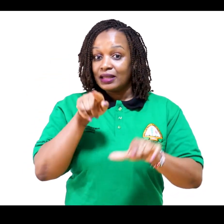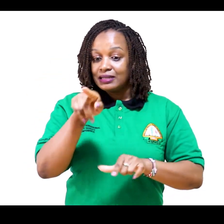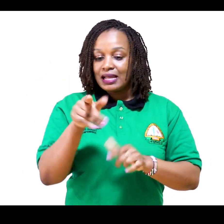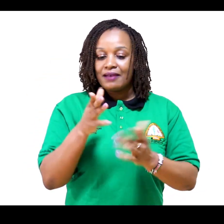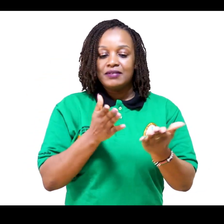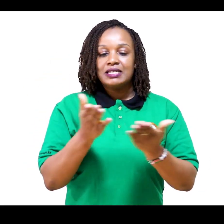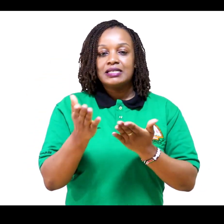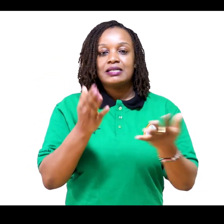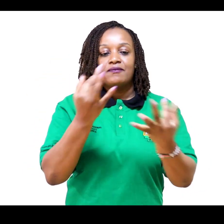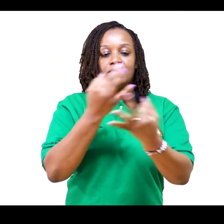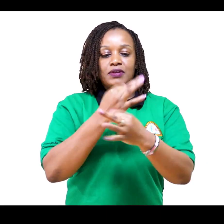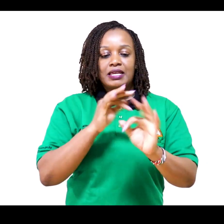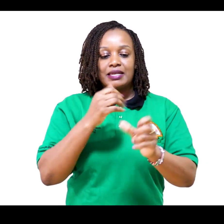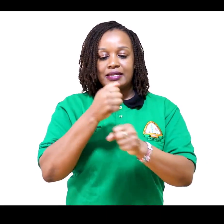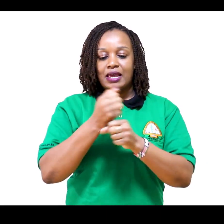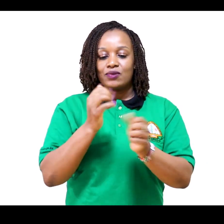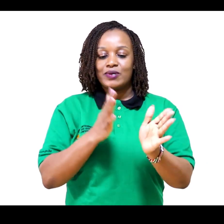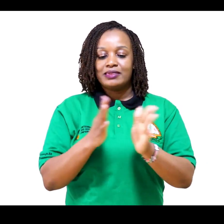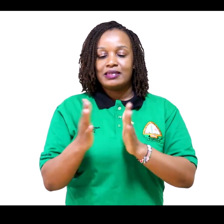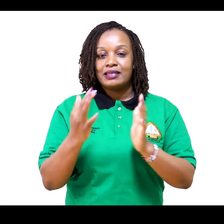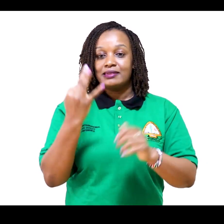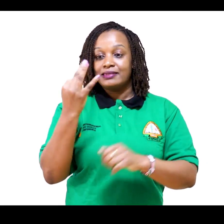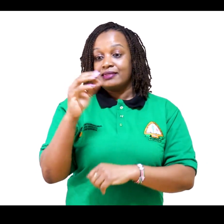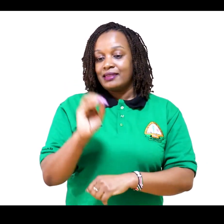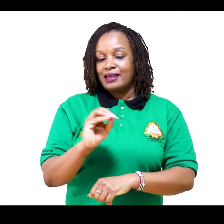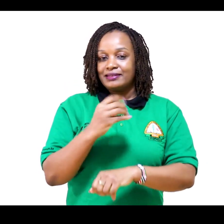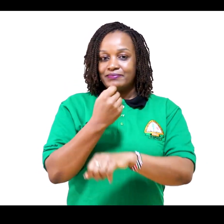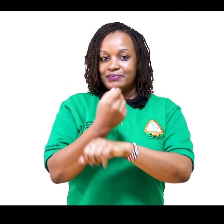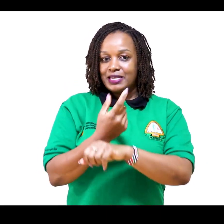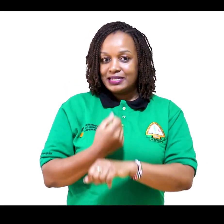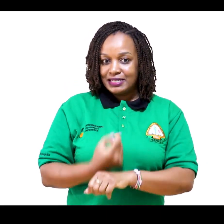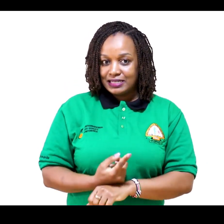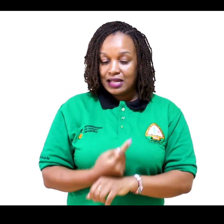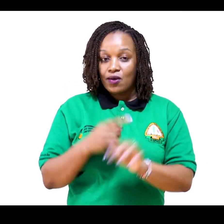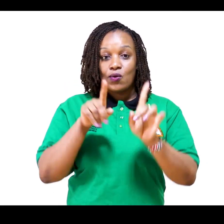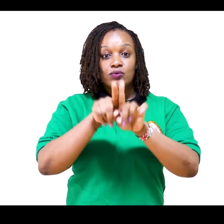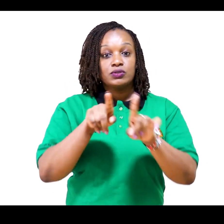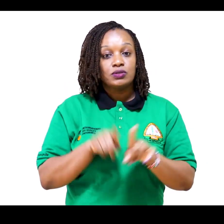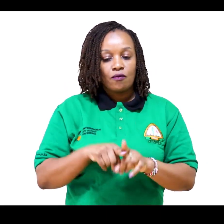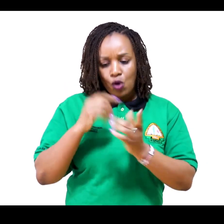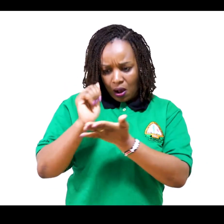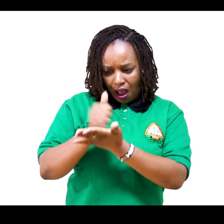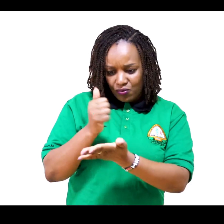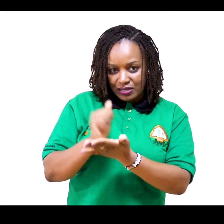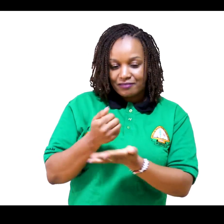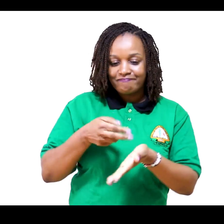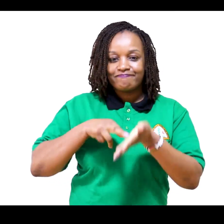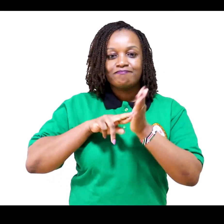haina malipo na inafanywa ndani ya dakika 30. Kwa ukaguzi wa mifumo wa